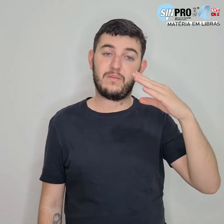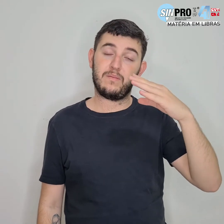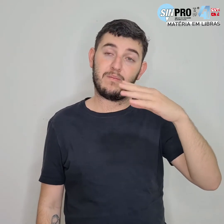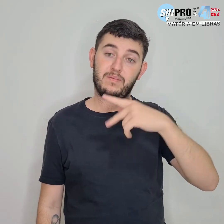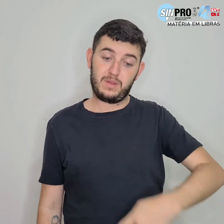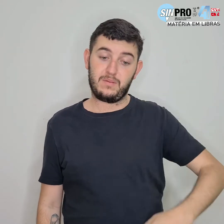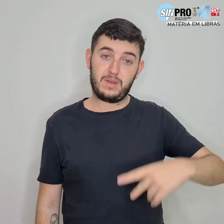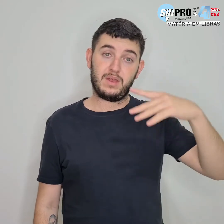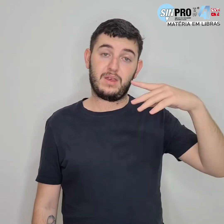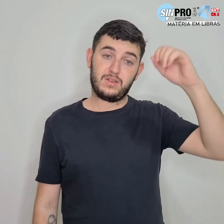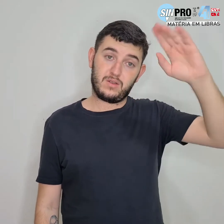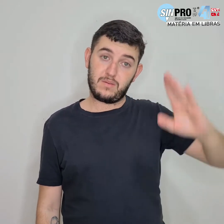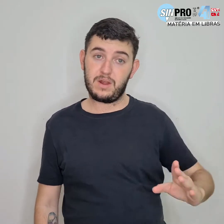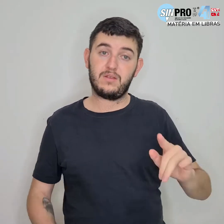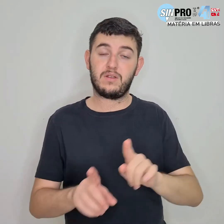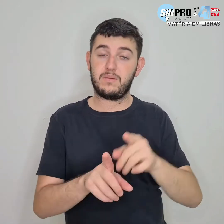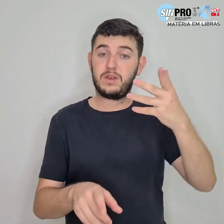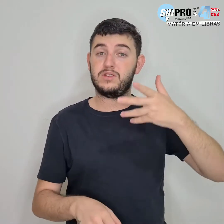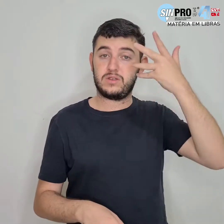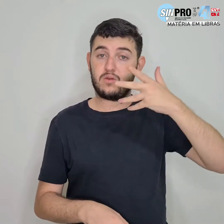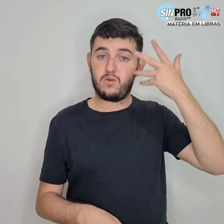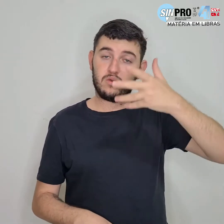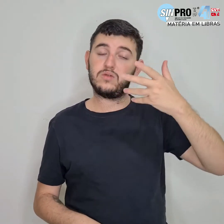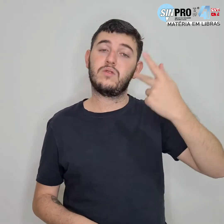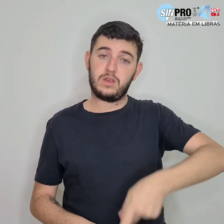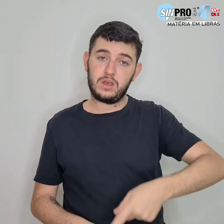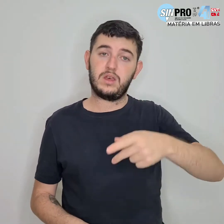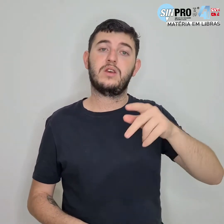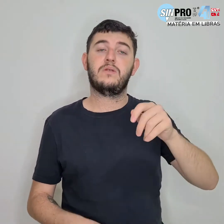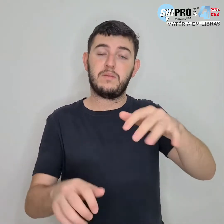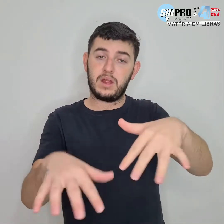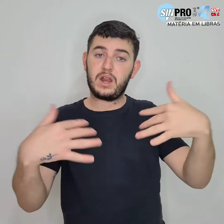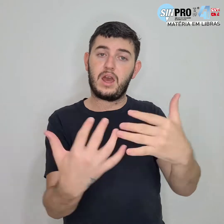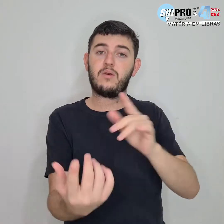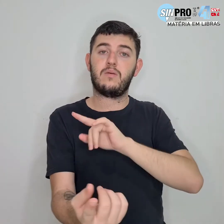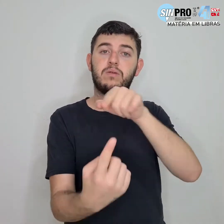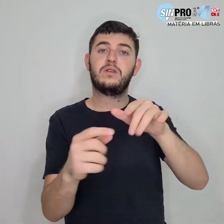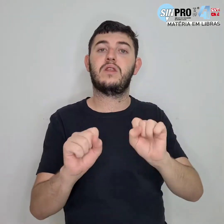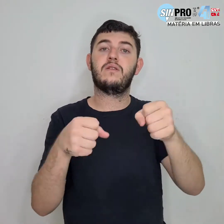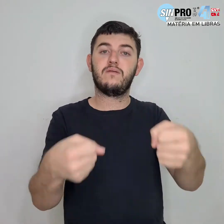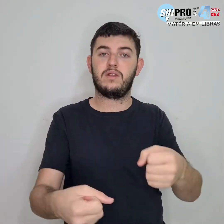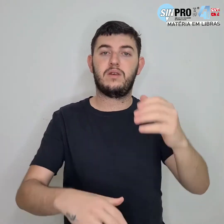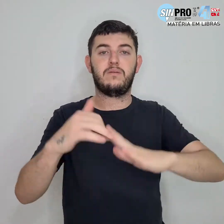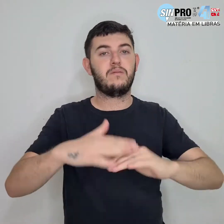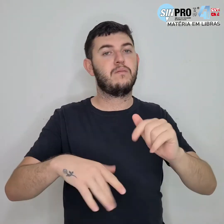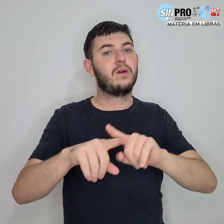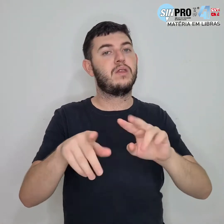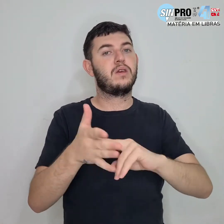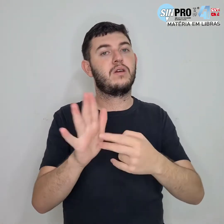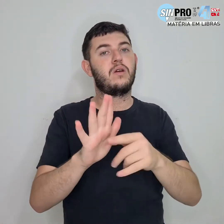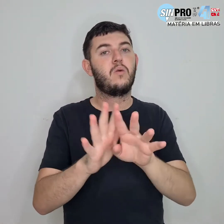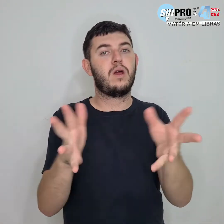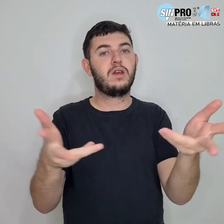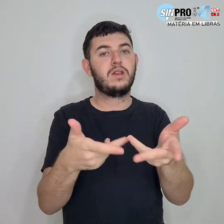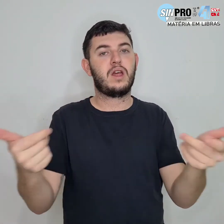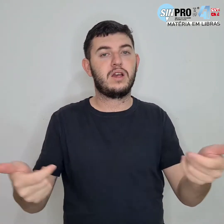discursos em plenário para defender a prática. A justificativa seria a baixa qualidade de serviços com a